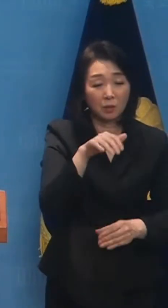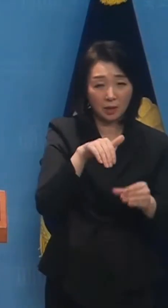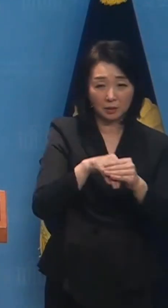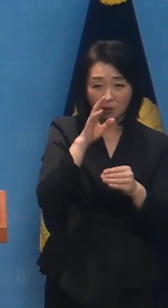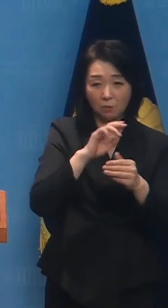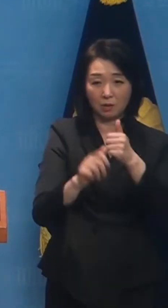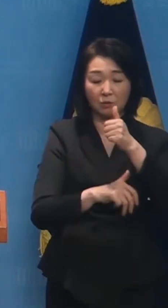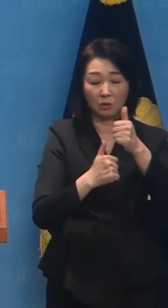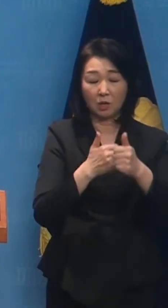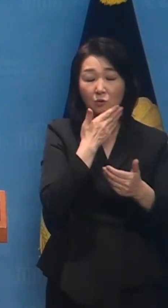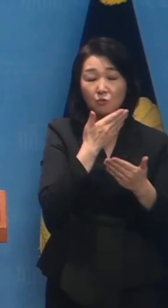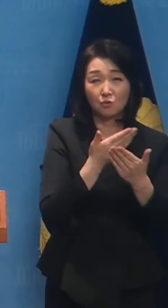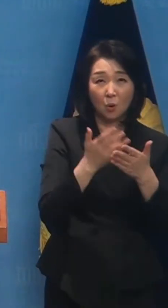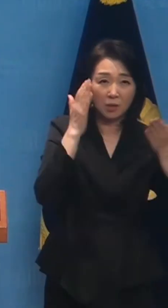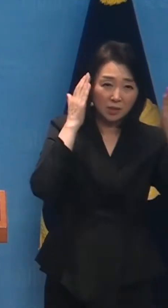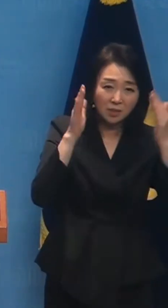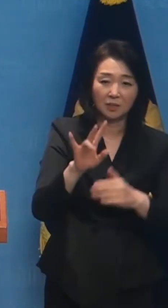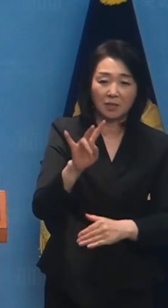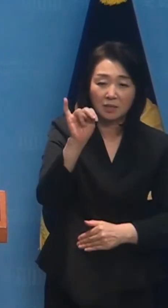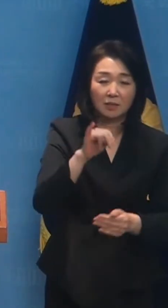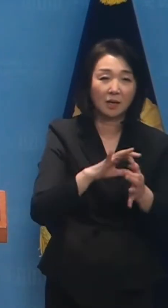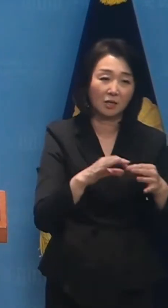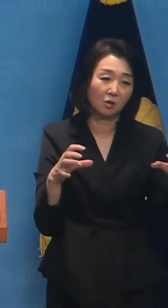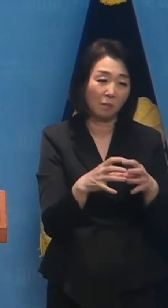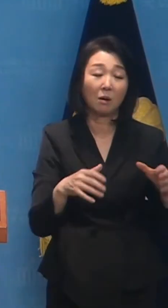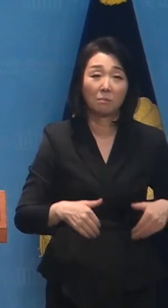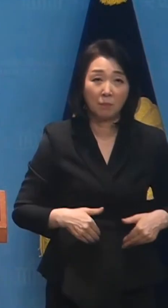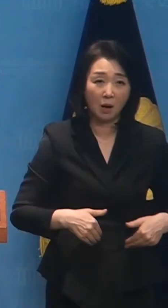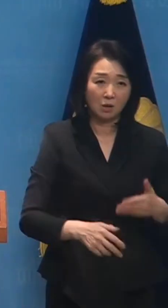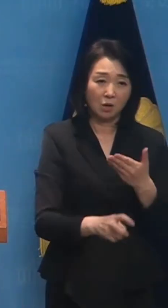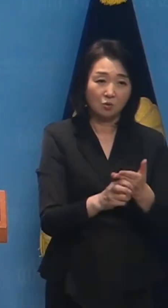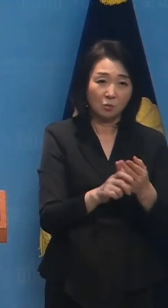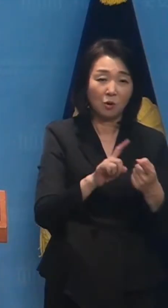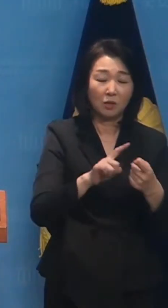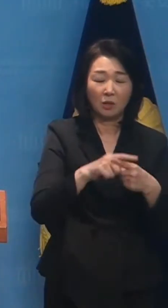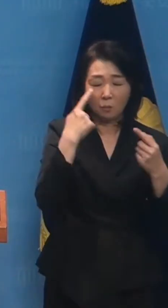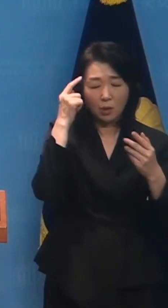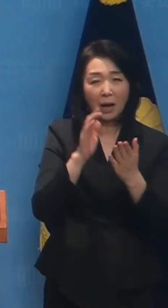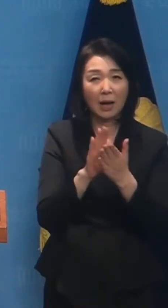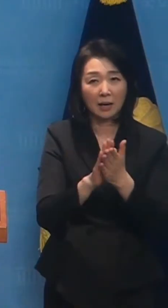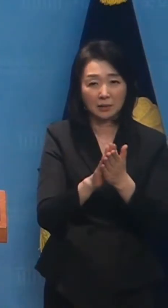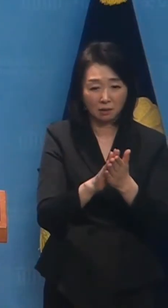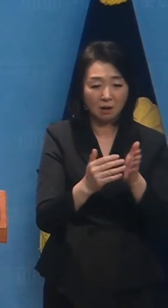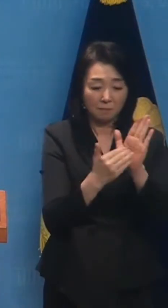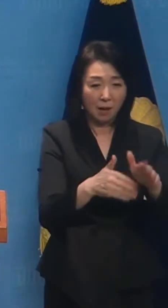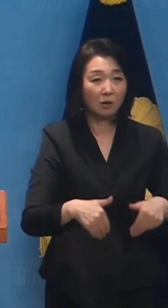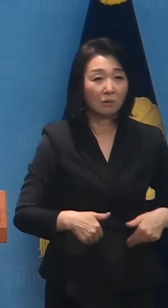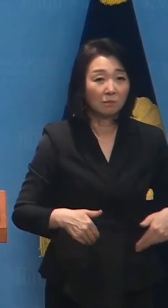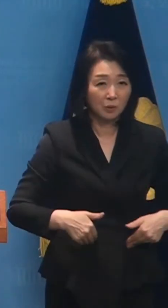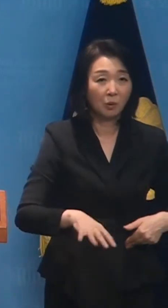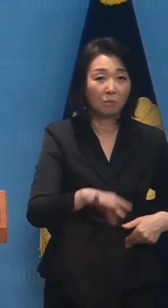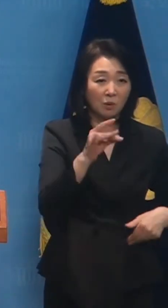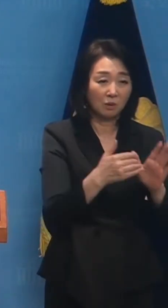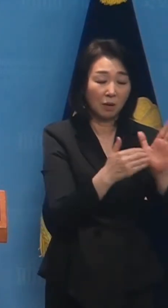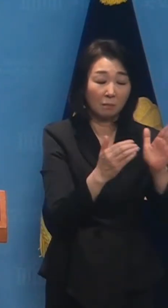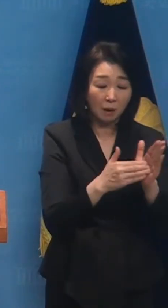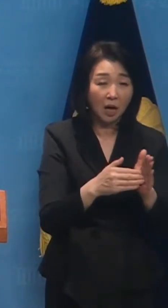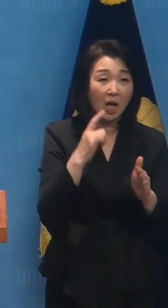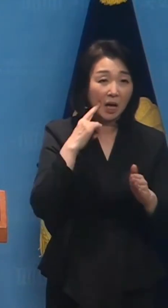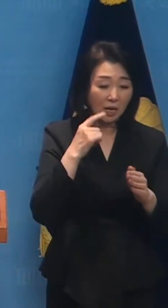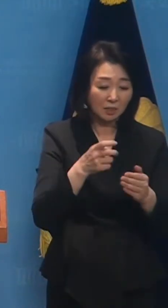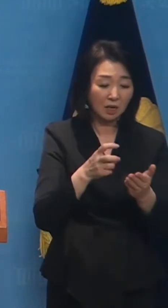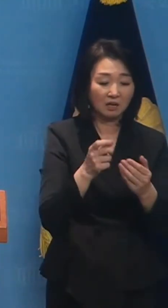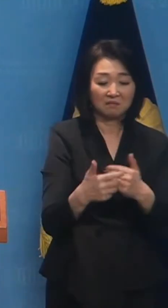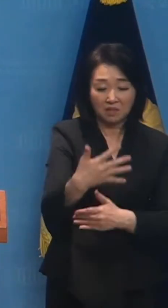선관위와 주요 포털 사이트가 협의하여 위법 댓글에 대한 자동 필터링 및 선제적 차단, 그리고 위법 댓글에 대한